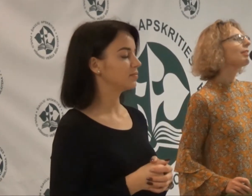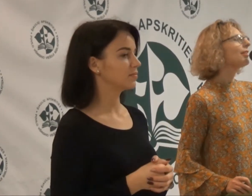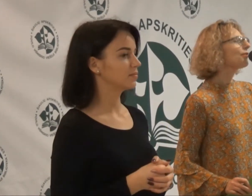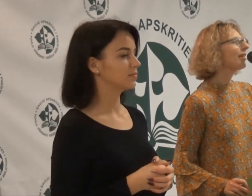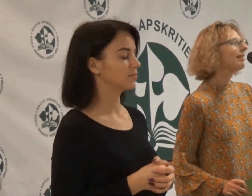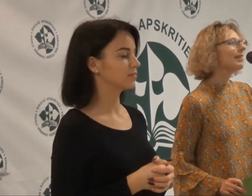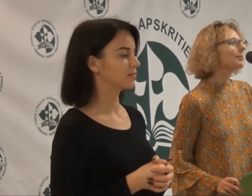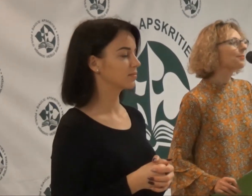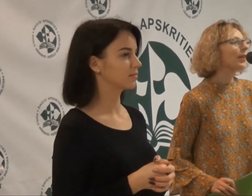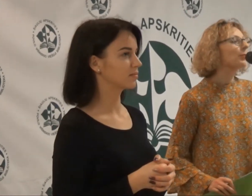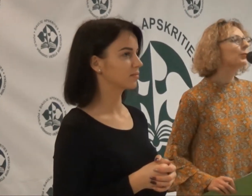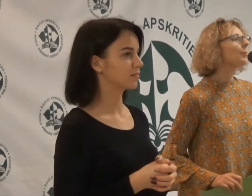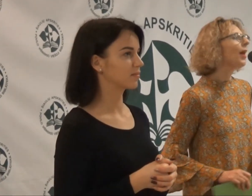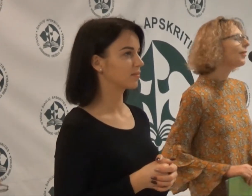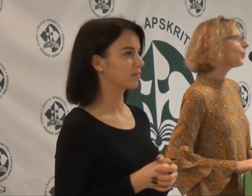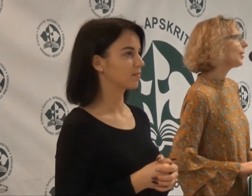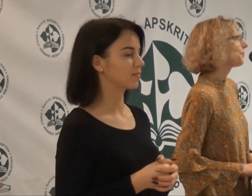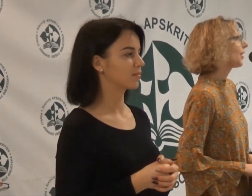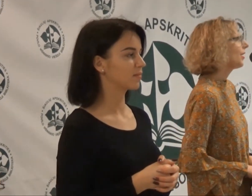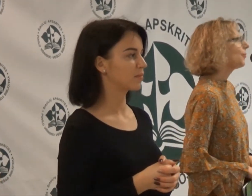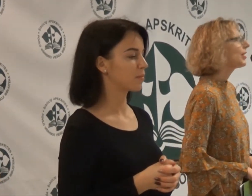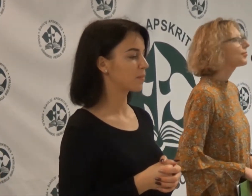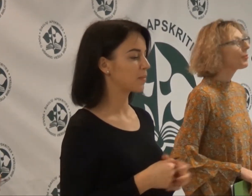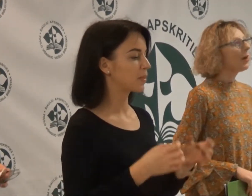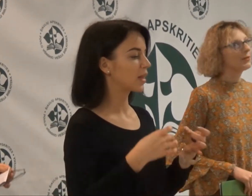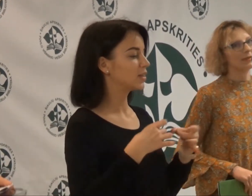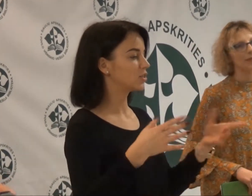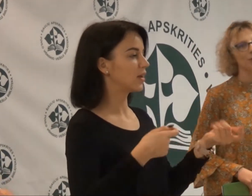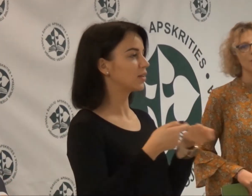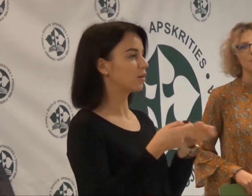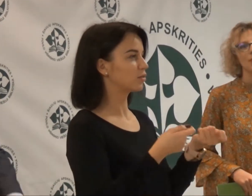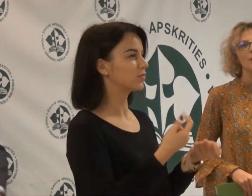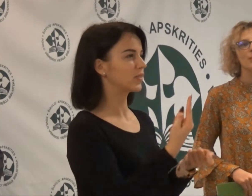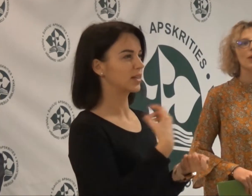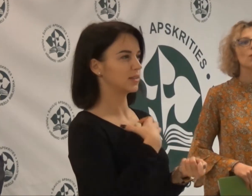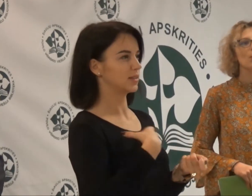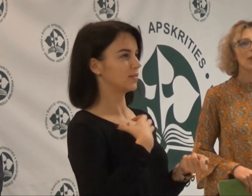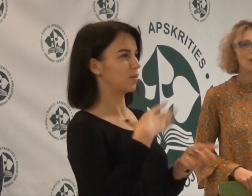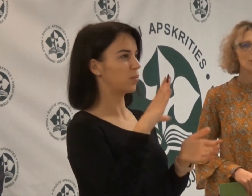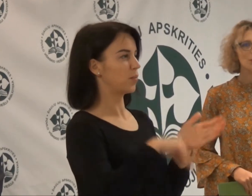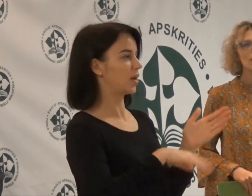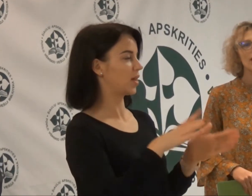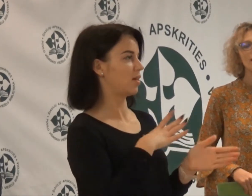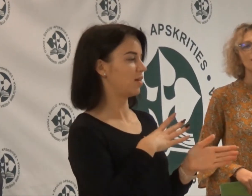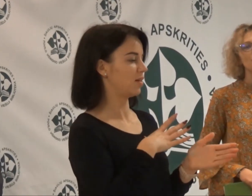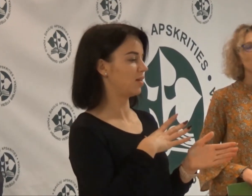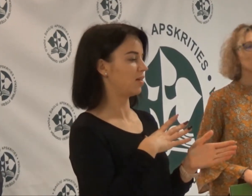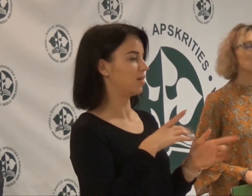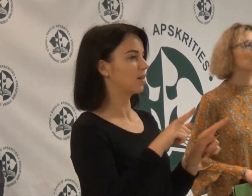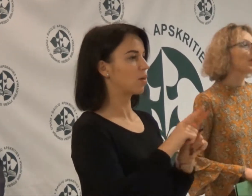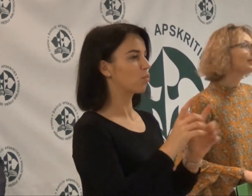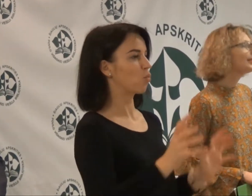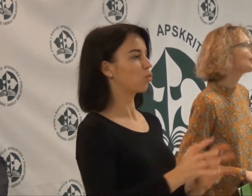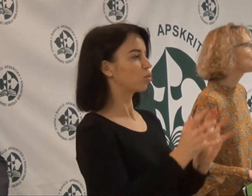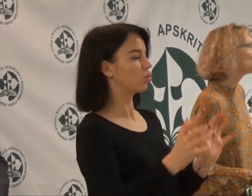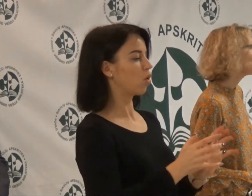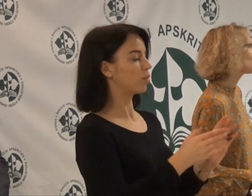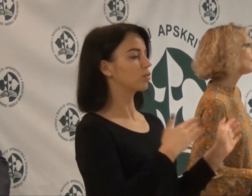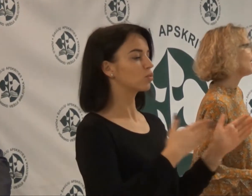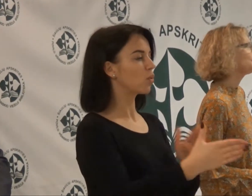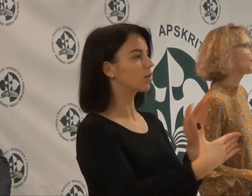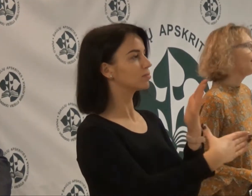Na ir ne viena šventė nebūtų įmanoma be svarbiausio akcento, be globėjų, kurie nuolatos